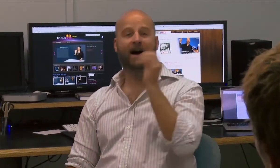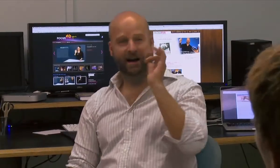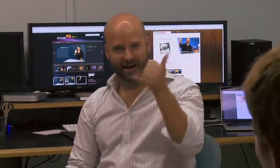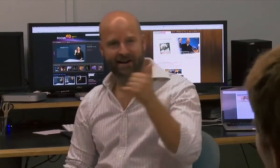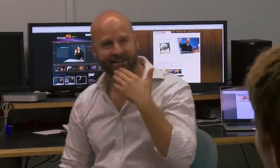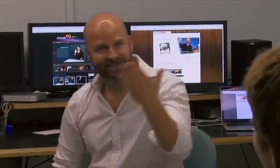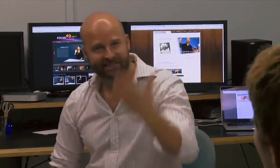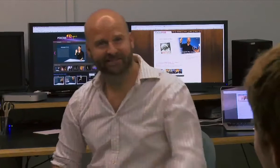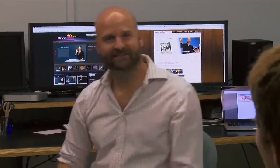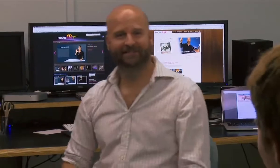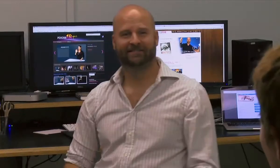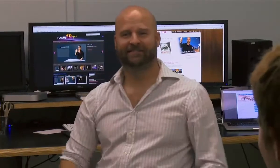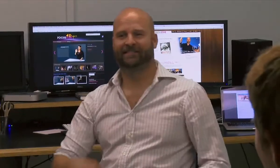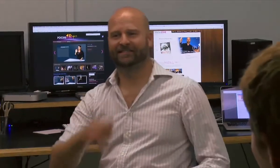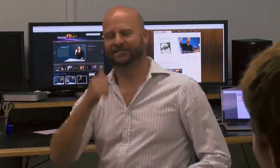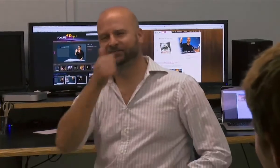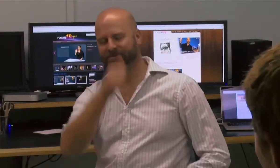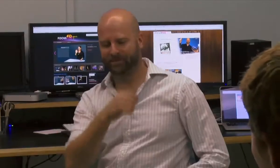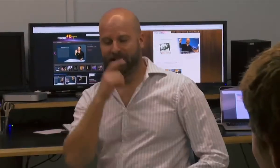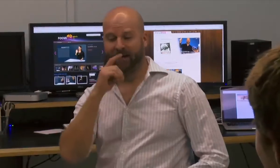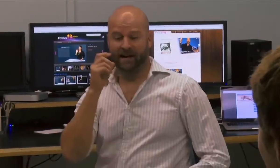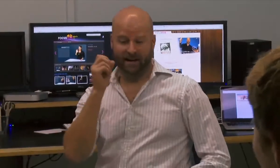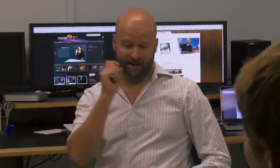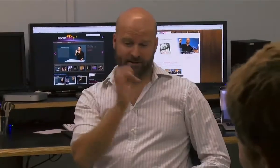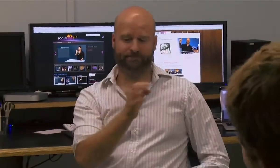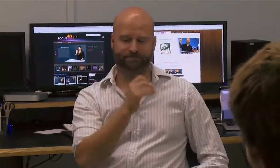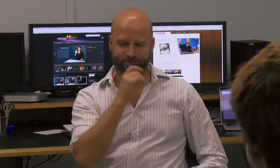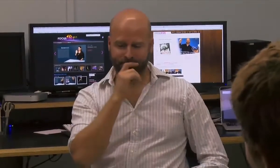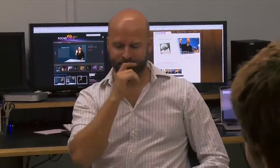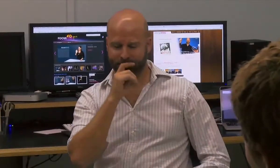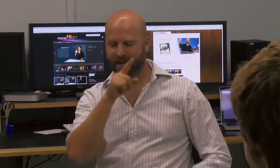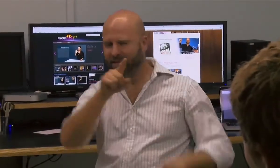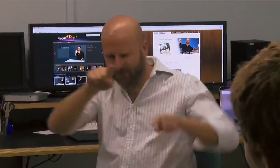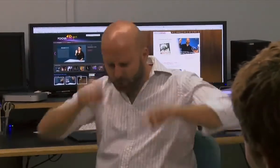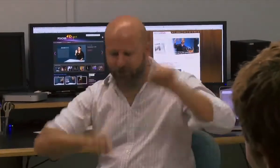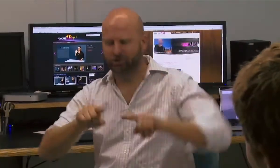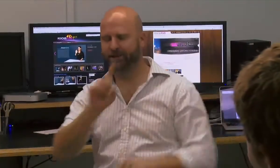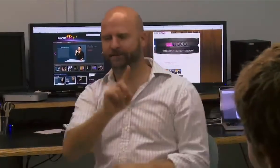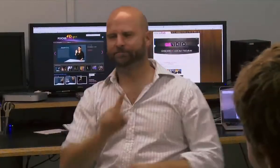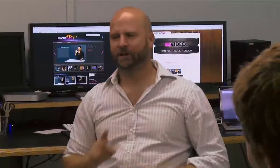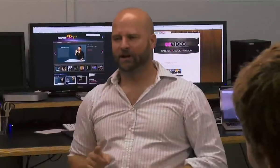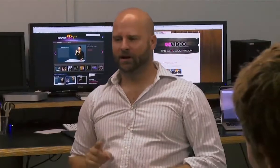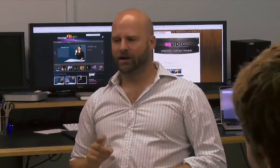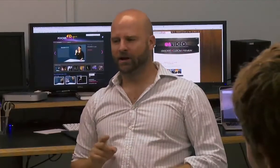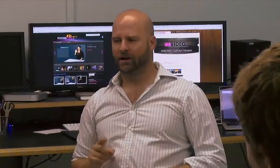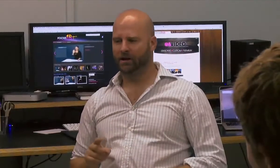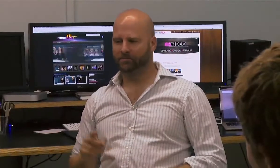Ah, super, danke. Gleichfalls, super. Okay, ja, also, das ist ein kleiner